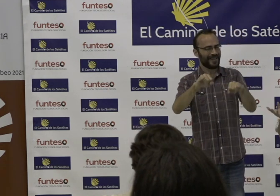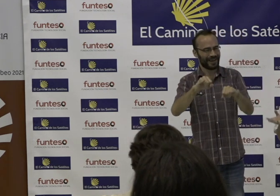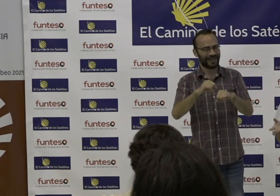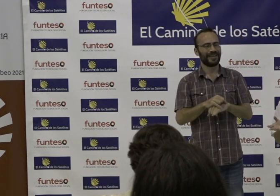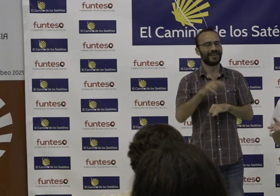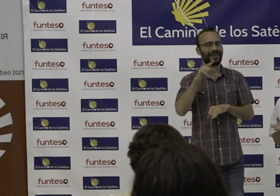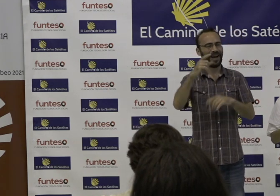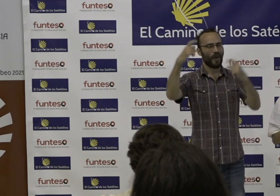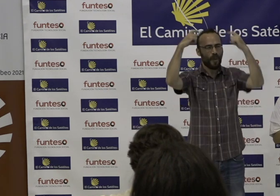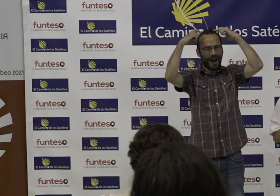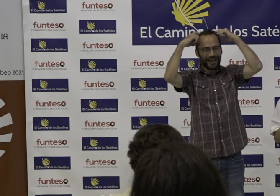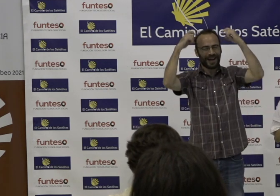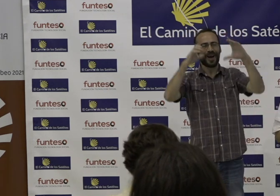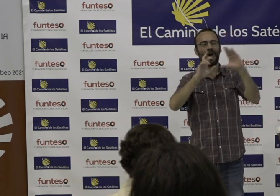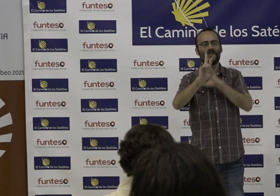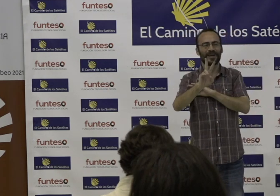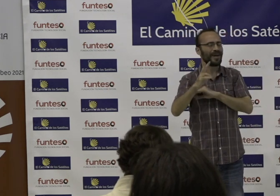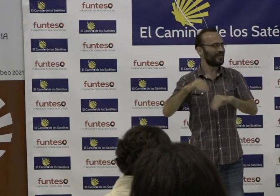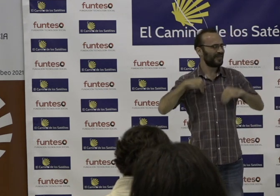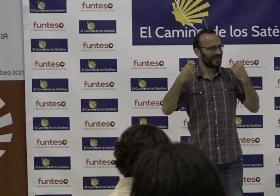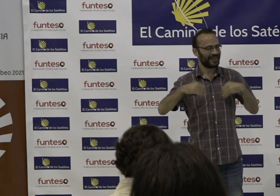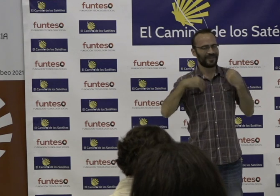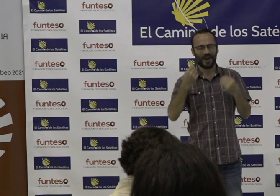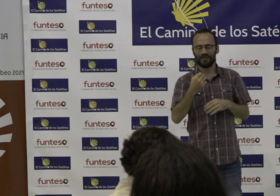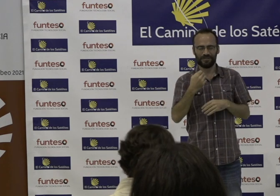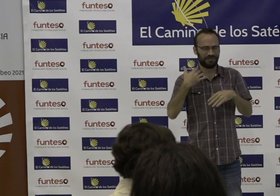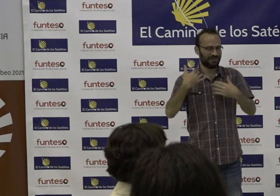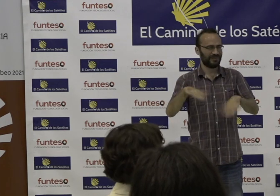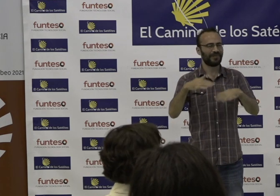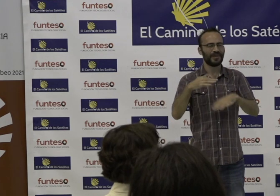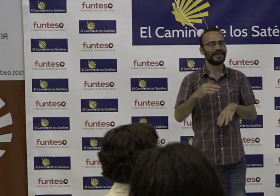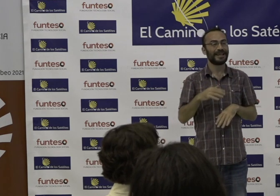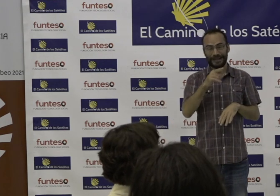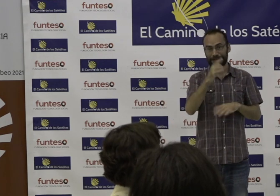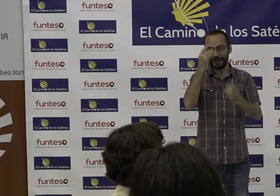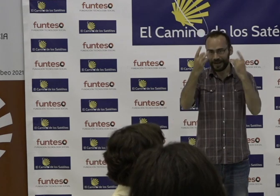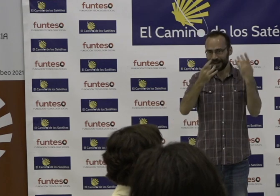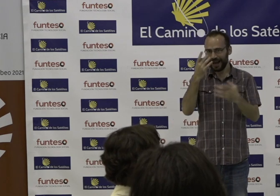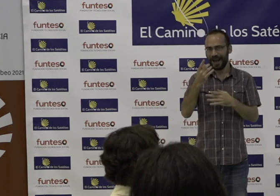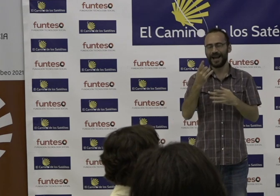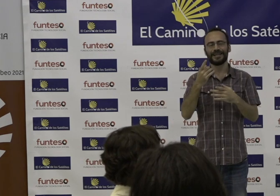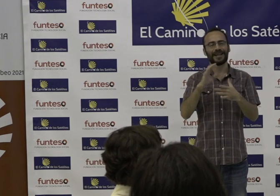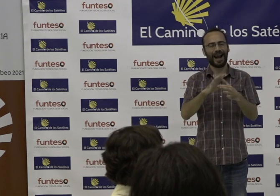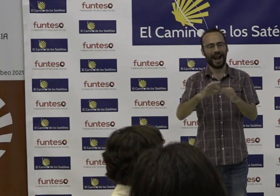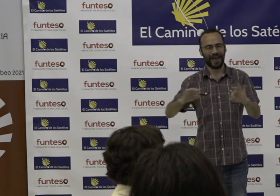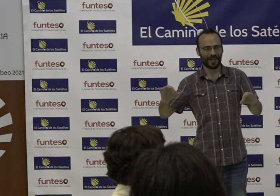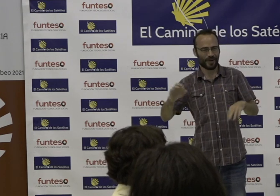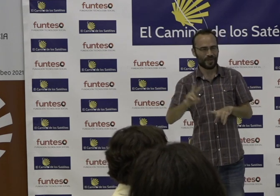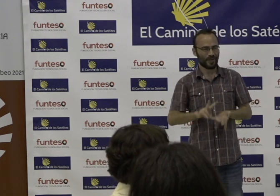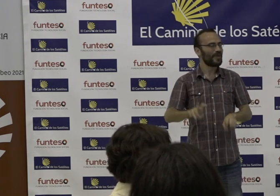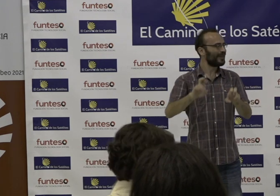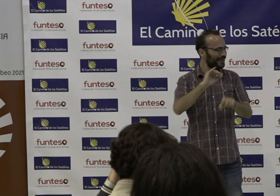en contacto con ellos, fue genial, disfrutamos todos un montón y de allí salieron nuevas sinergias. Hicimos